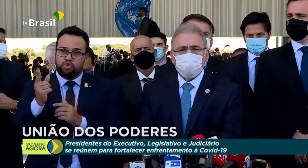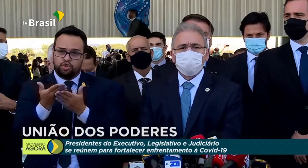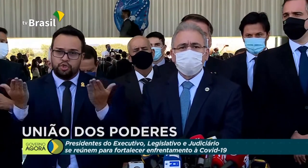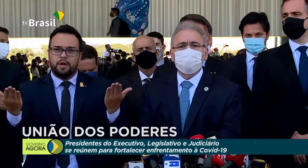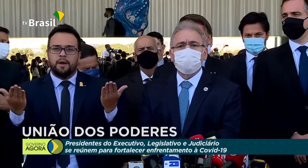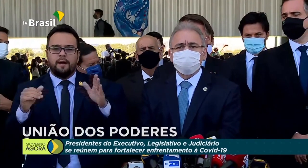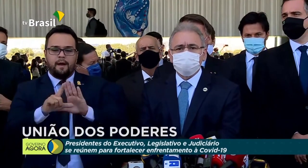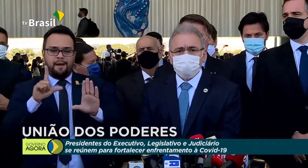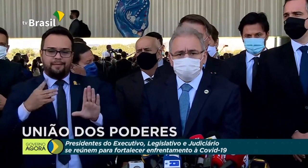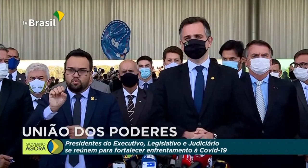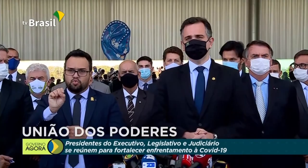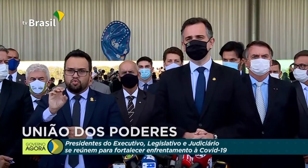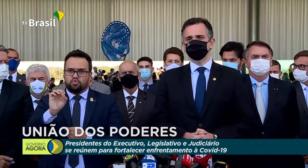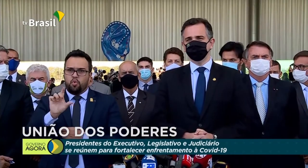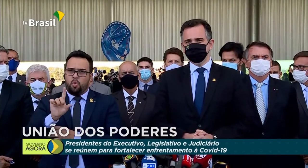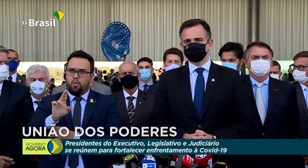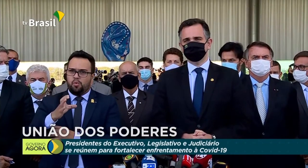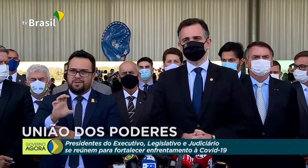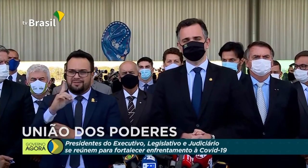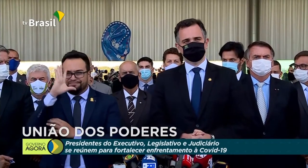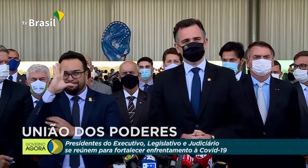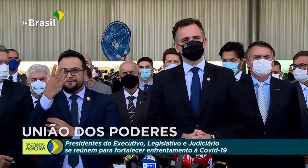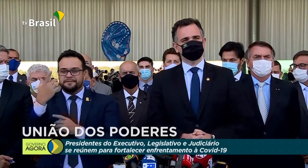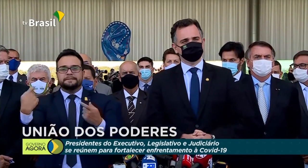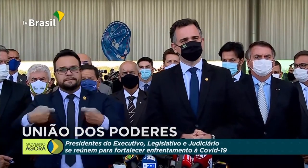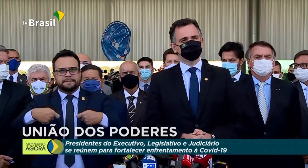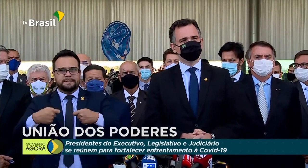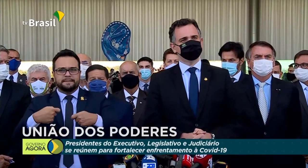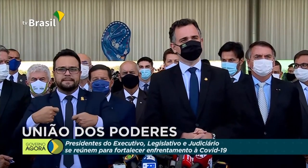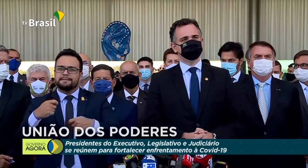de 3 mil mortes por coronavírus em 24 horas. O Pacto